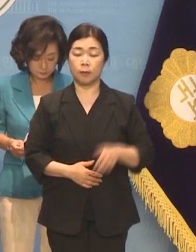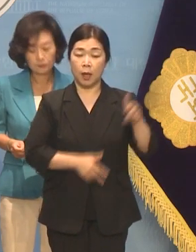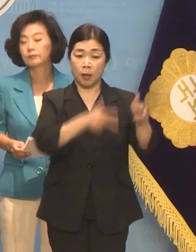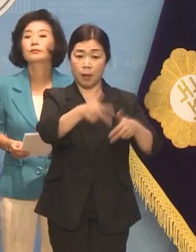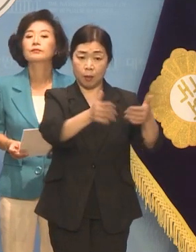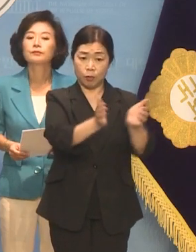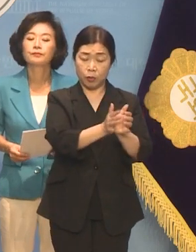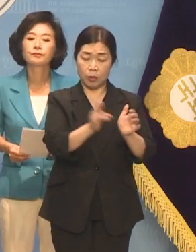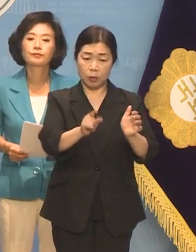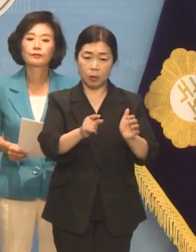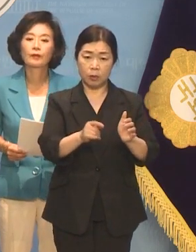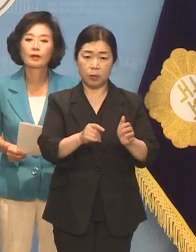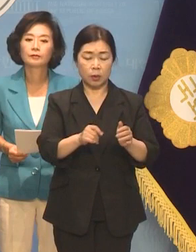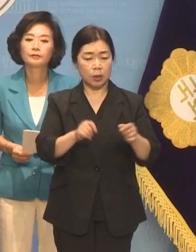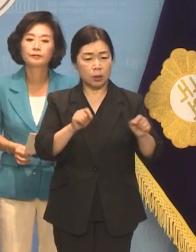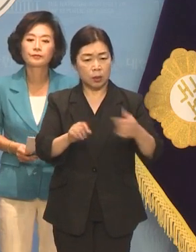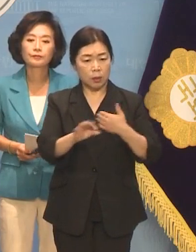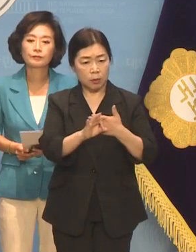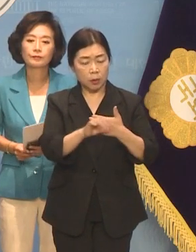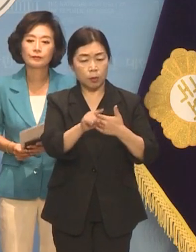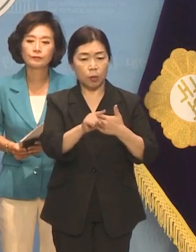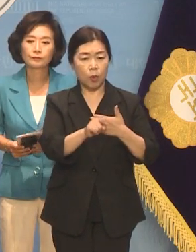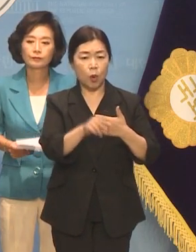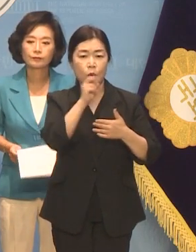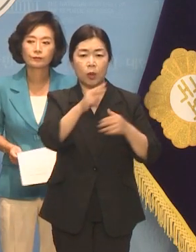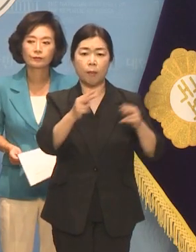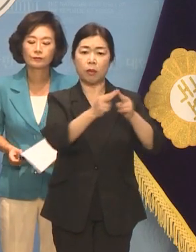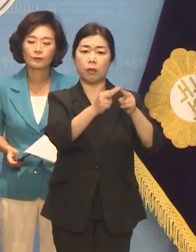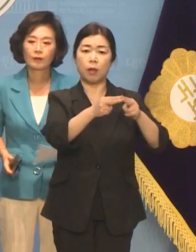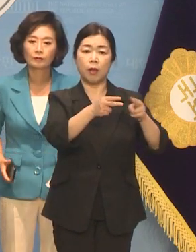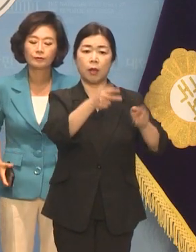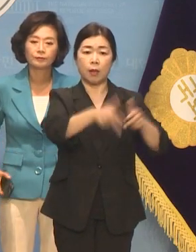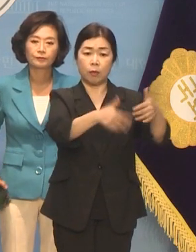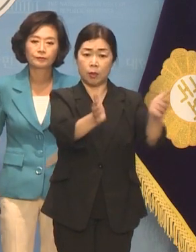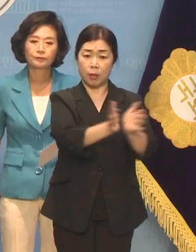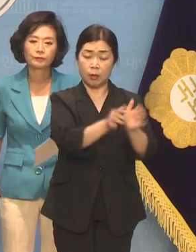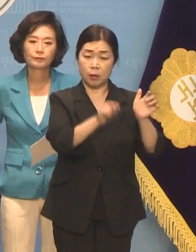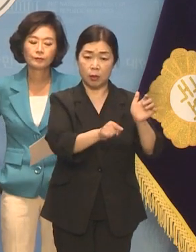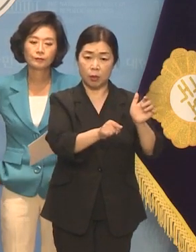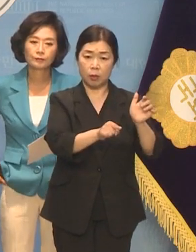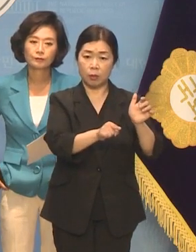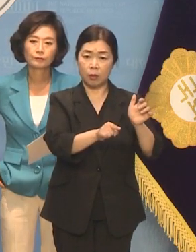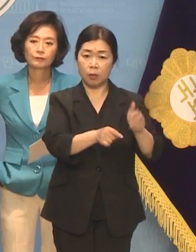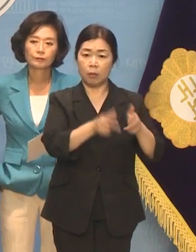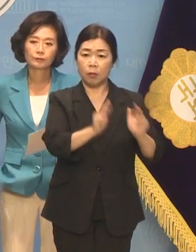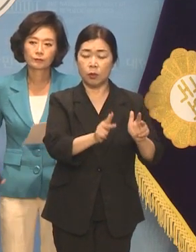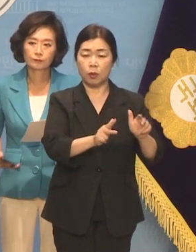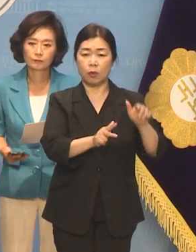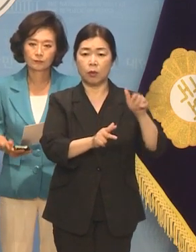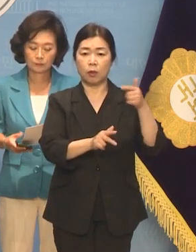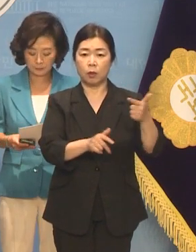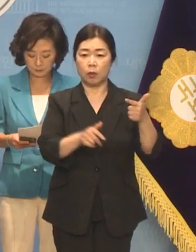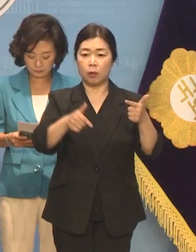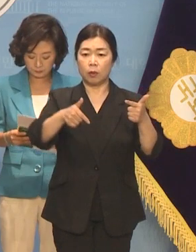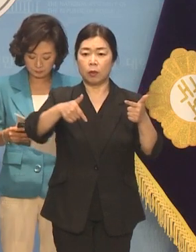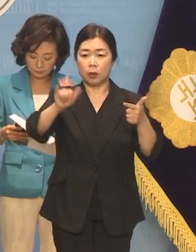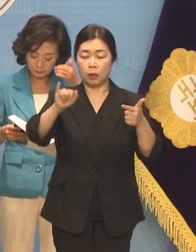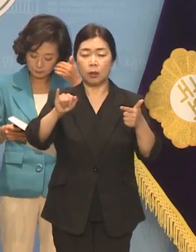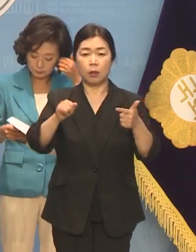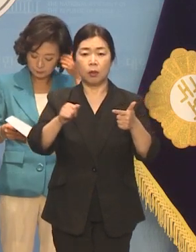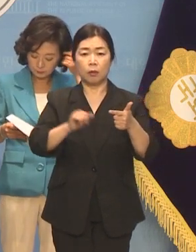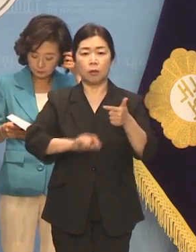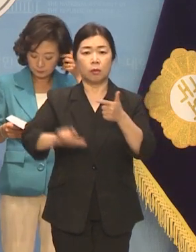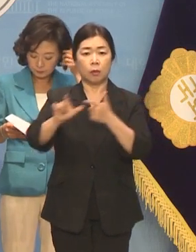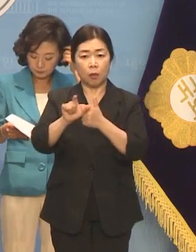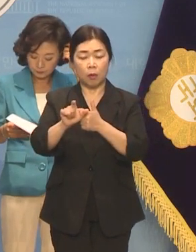산업부는 단기적으로 용인 반도체 산업단지 내 LNG 발전소 6기, 3기가와트를 건설하여